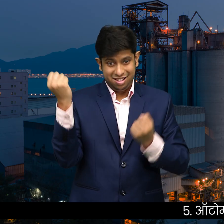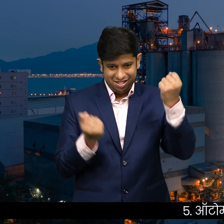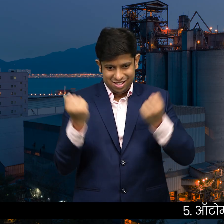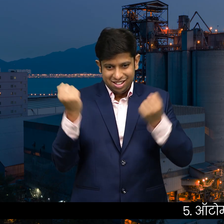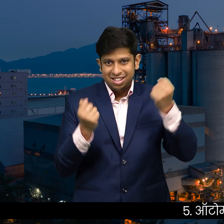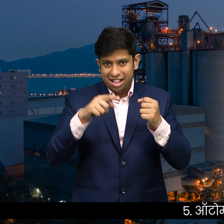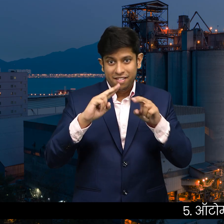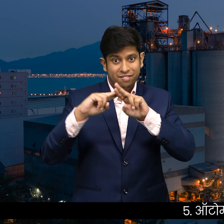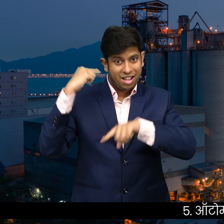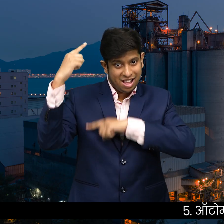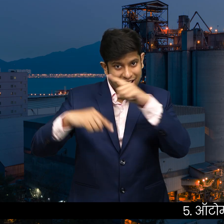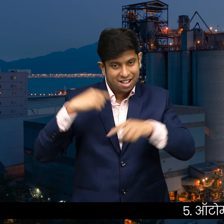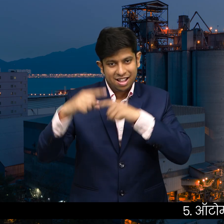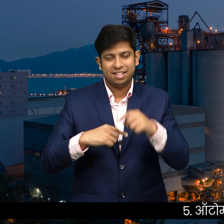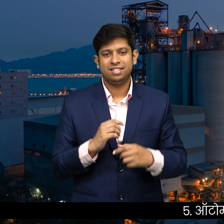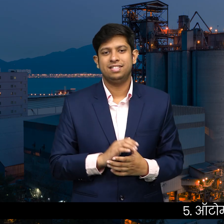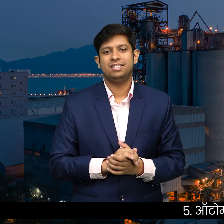पांचवा, ऑटोमोबाइल उद्योग।